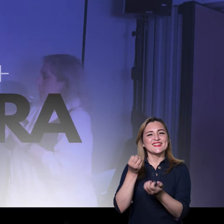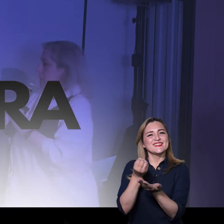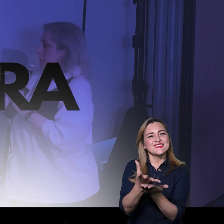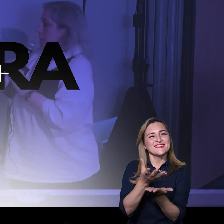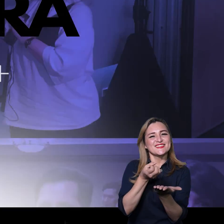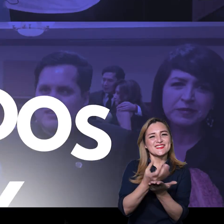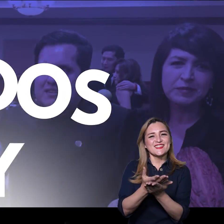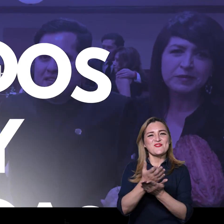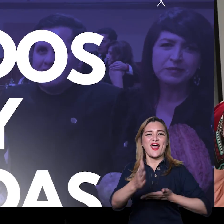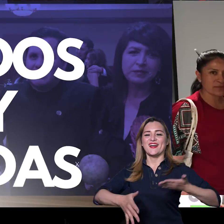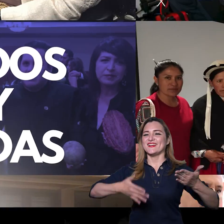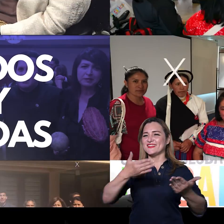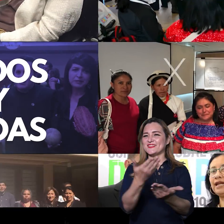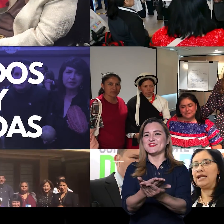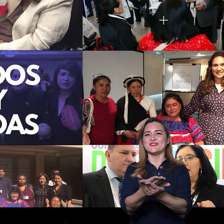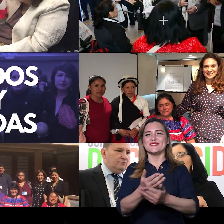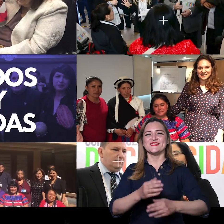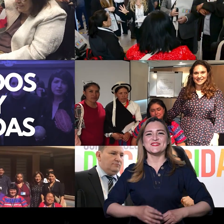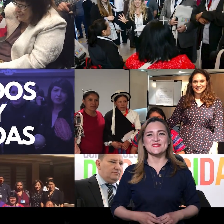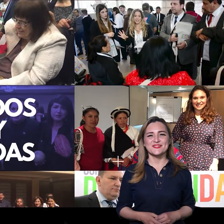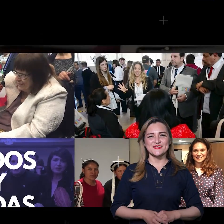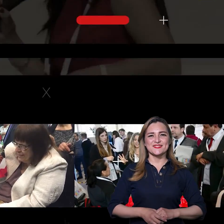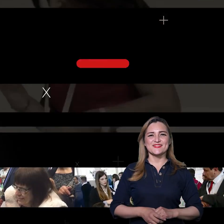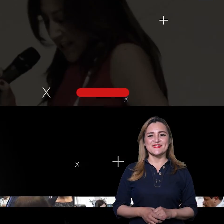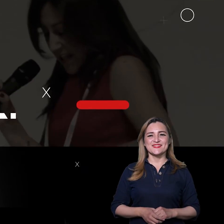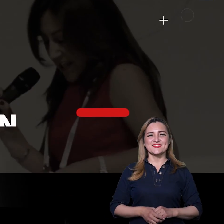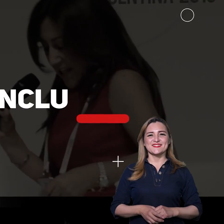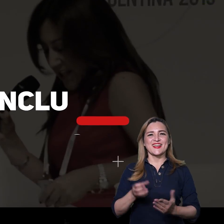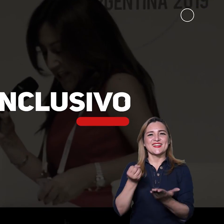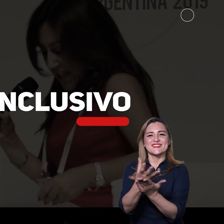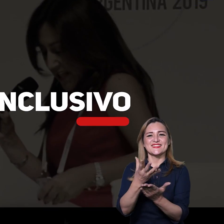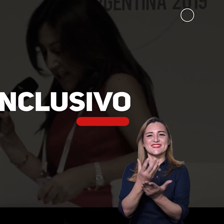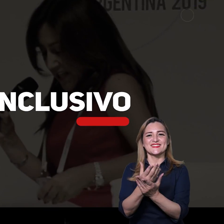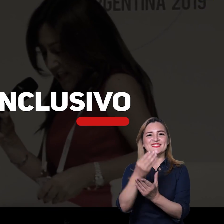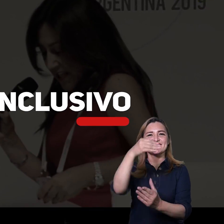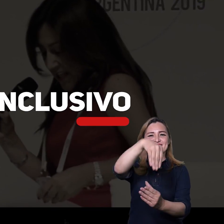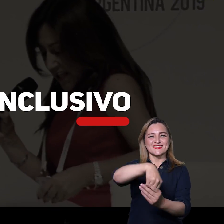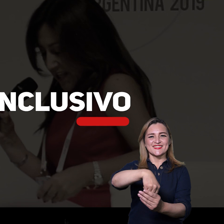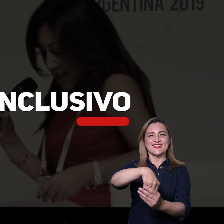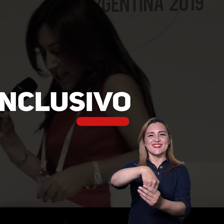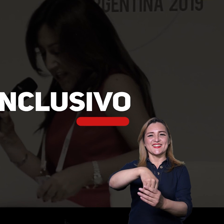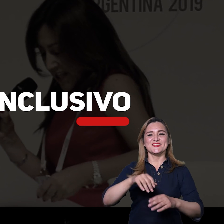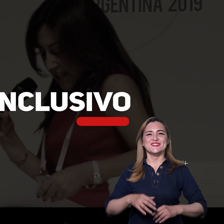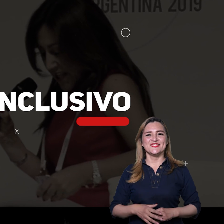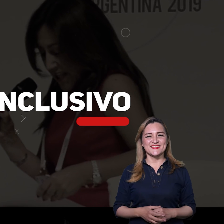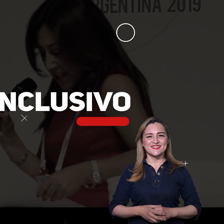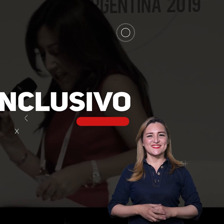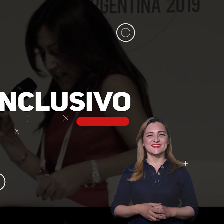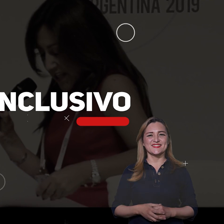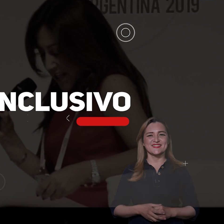Noticias para todos y todas. Noticiero inclusivo.